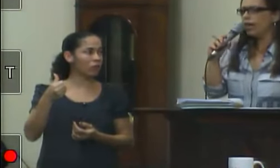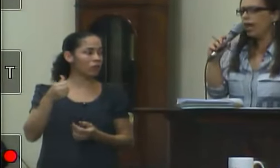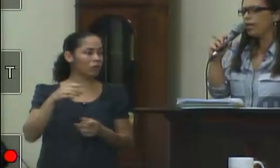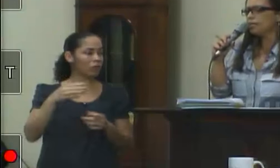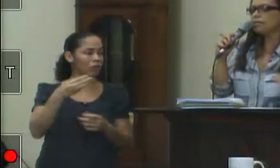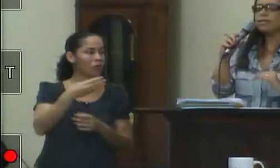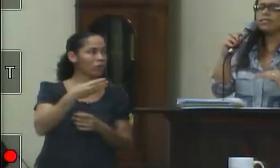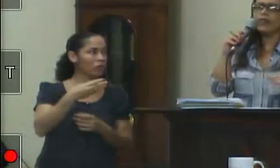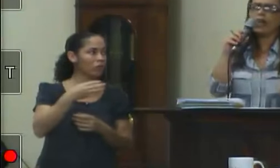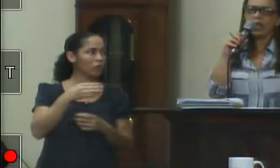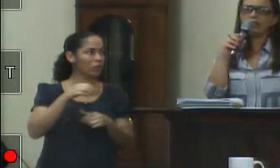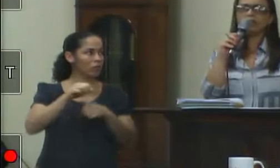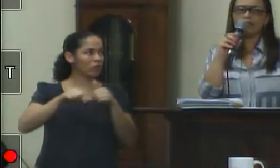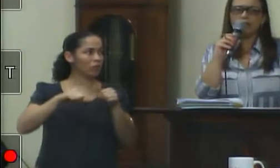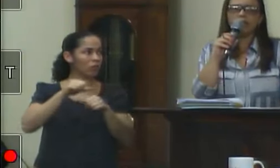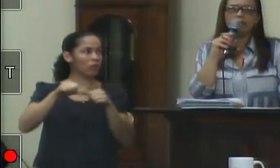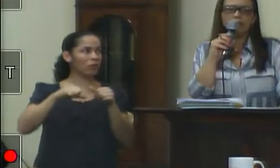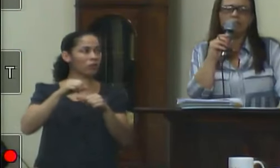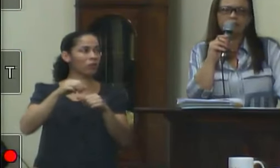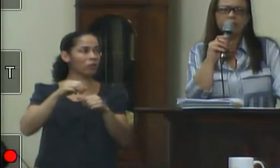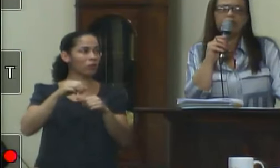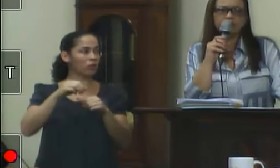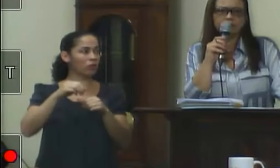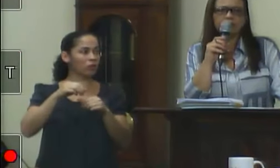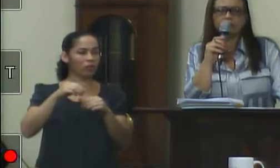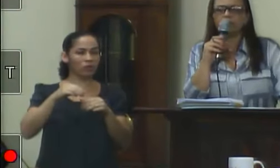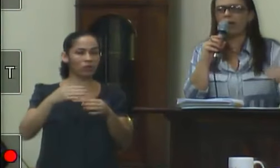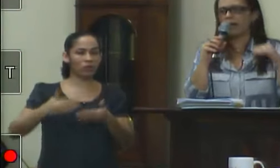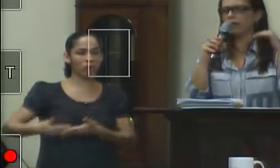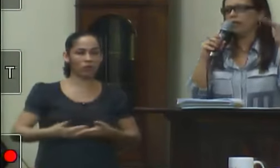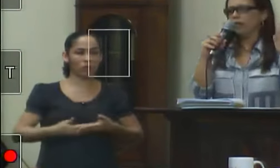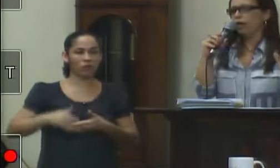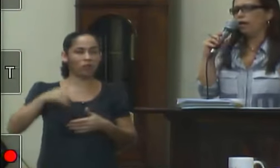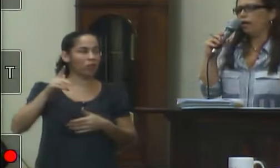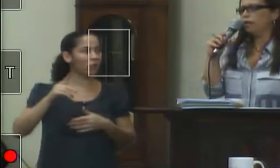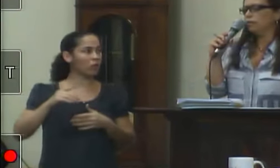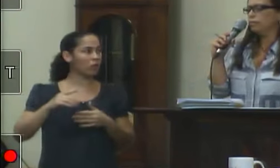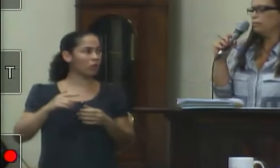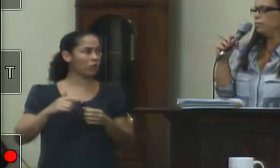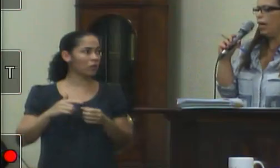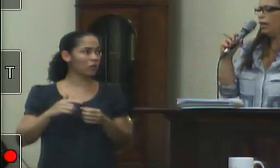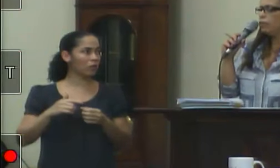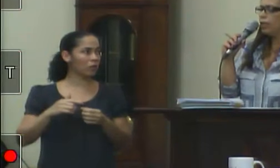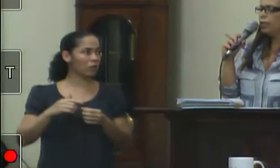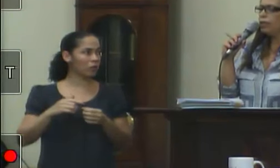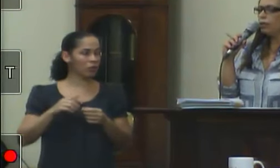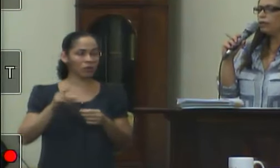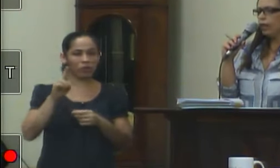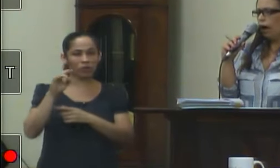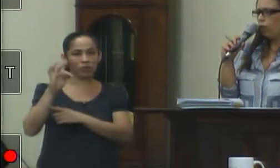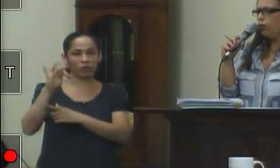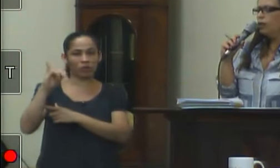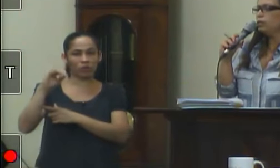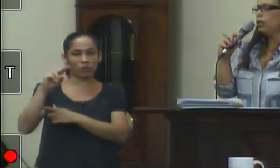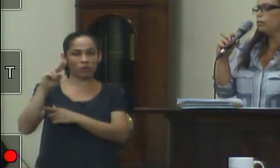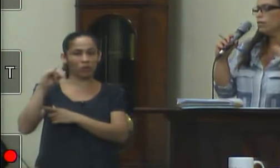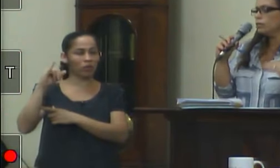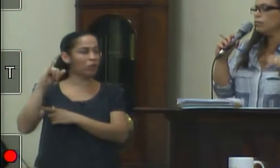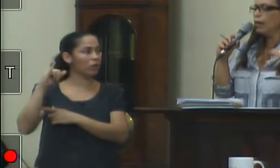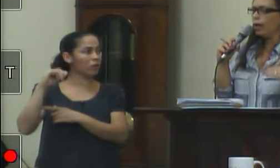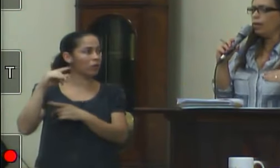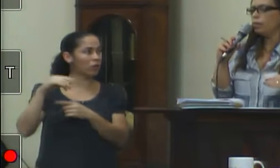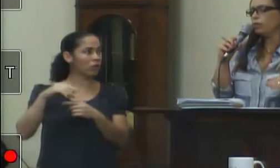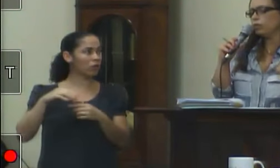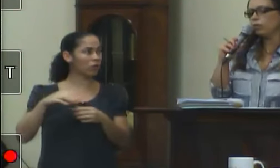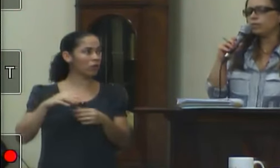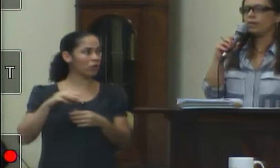de 3 transferências de recém-nascidos para, para UTI neonatal. Então, isso